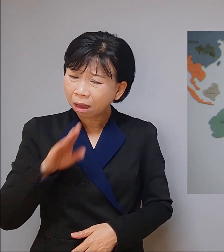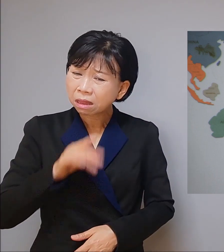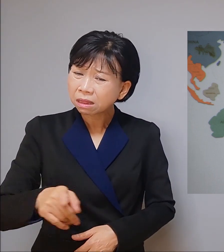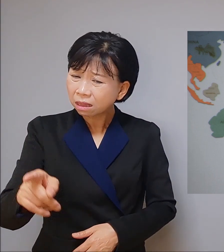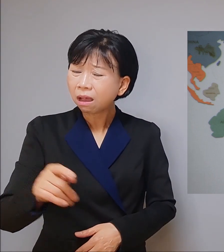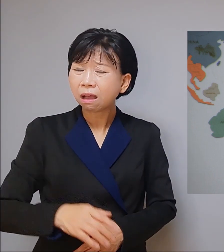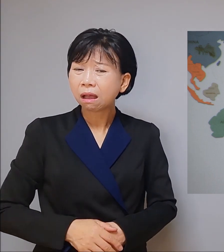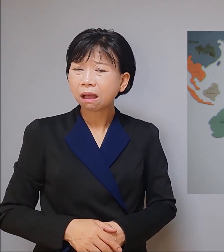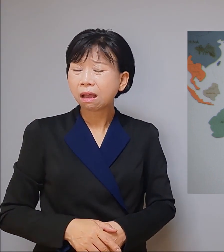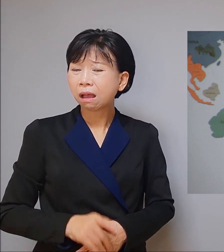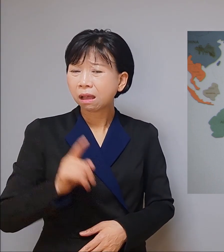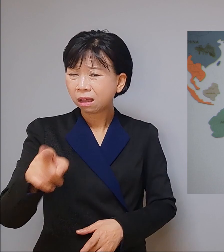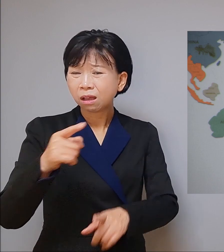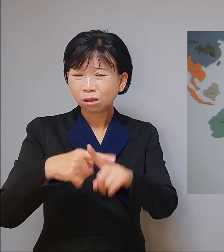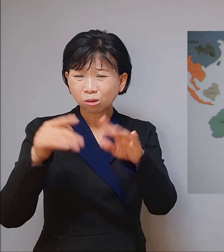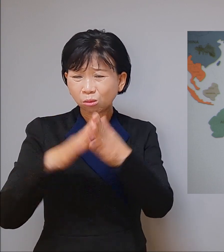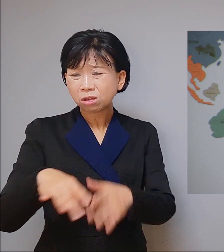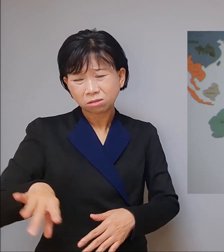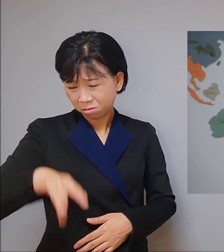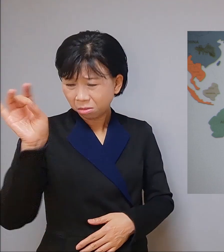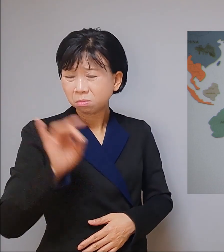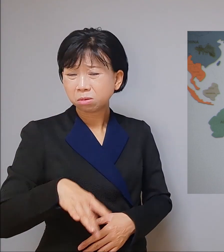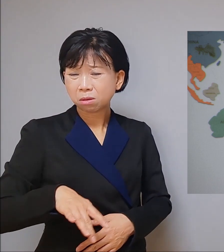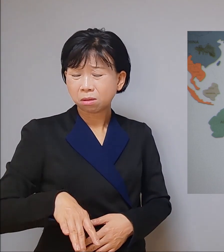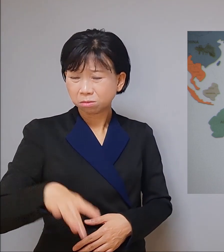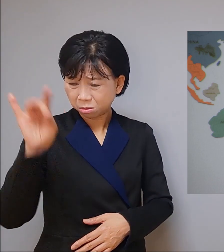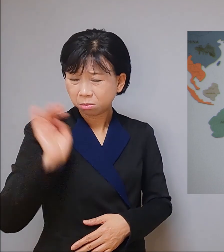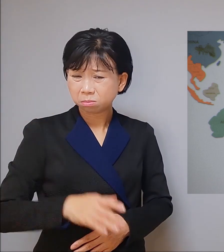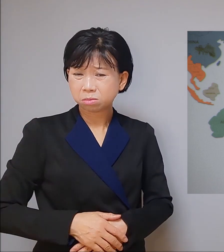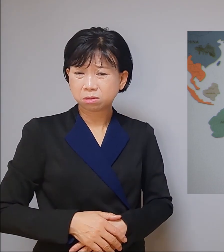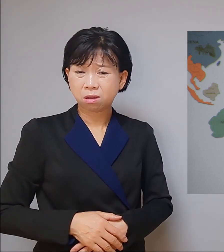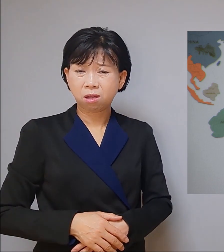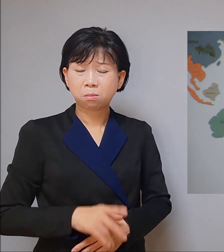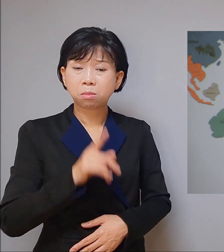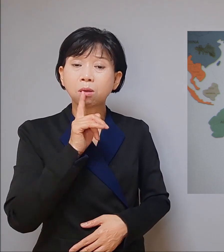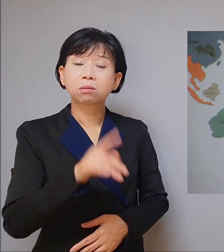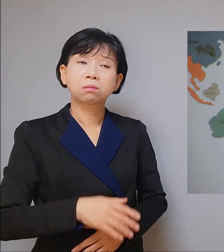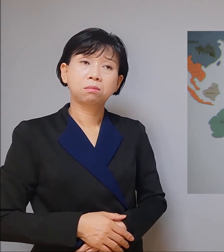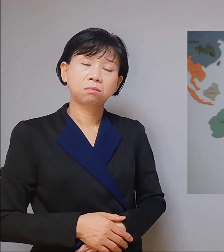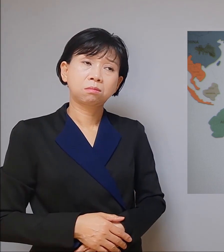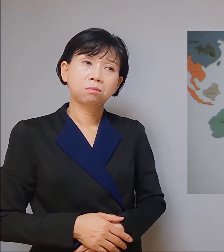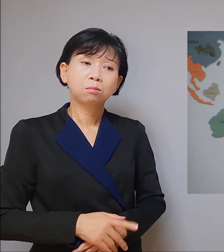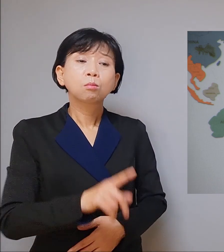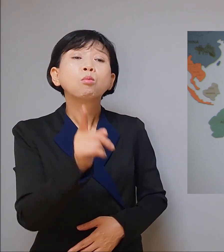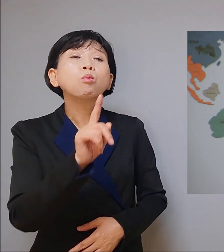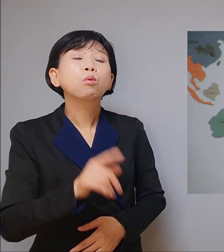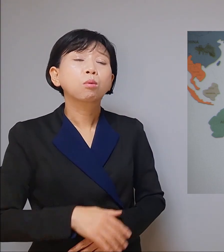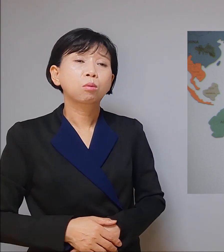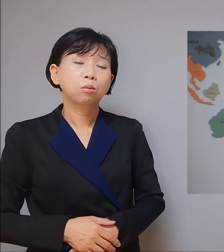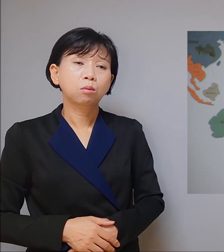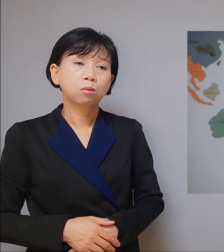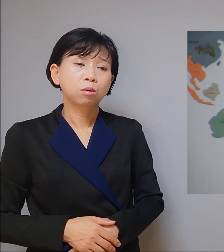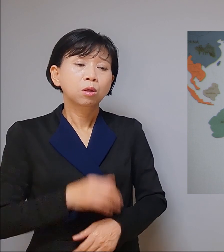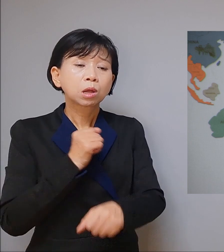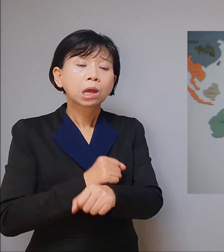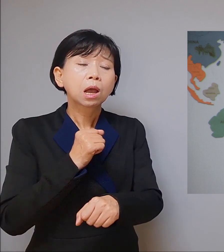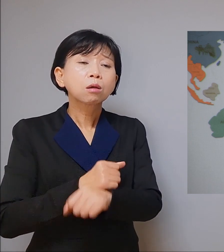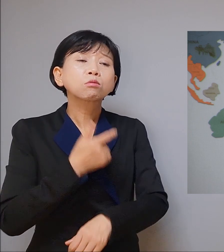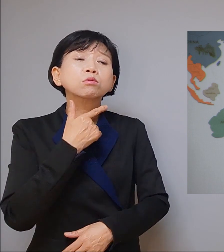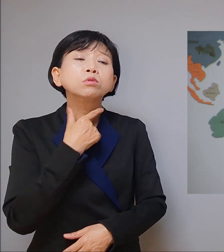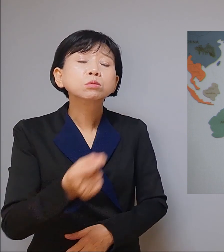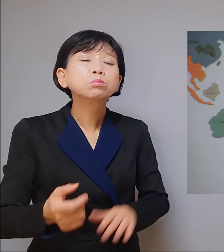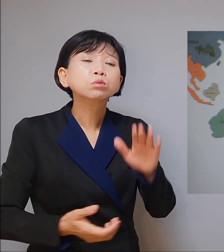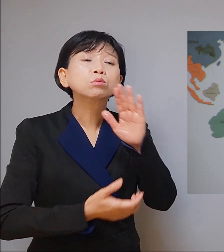말일까요? 뭔가를 서둘러서 교회가 해야 진짜 교회가 맞습니까? 우리가 하고 싶은 꿈을 교회를